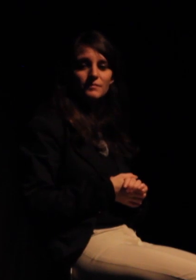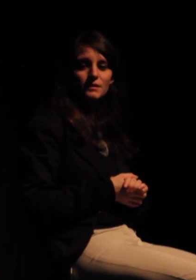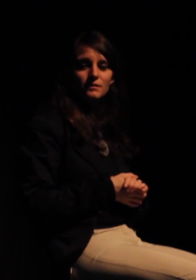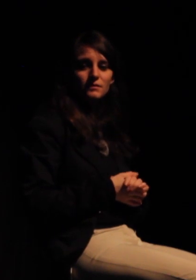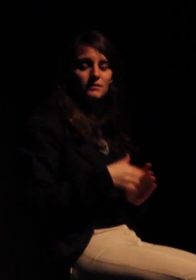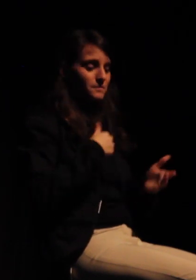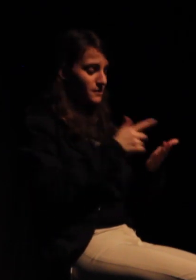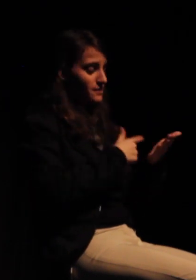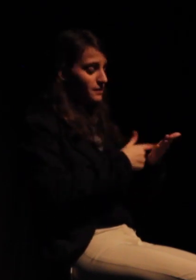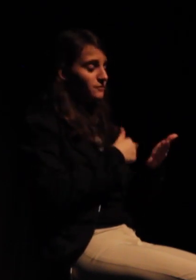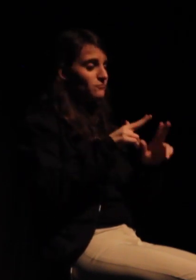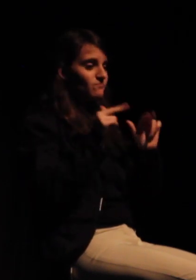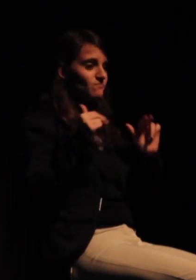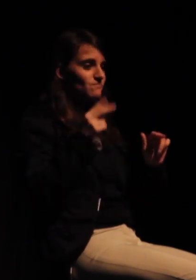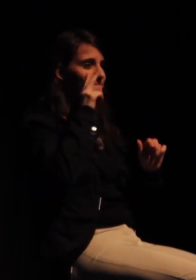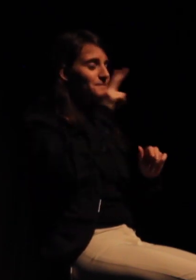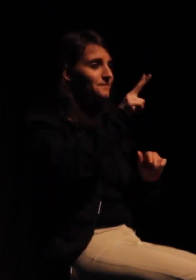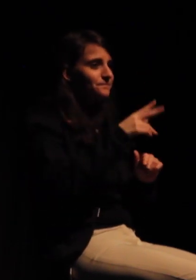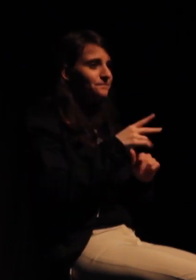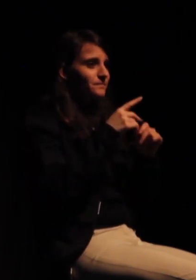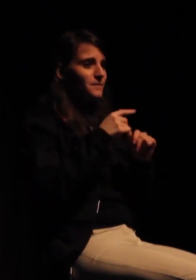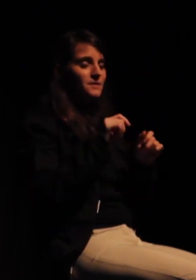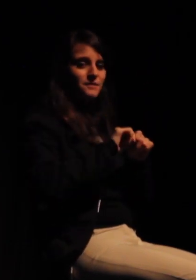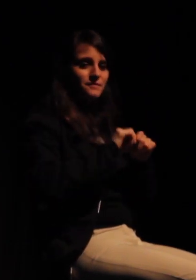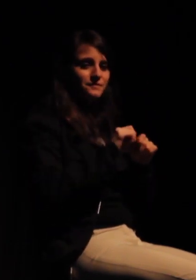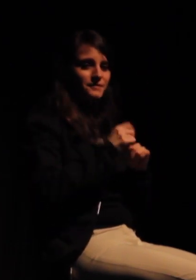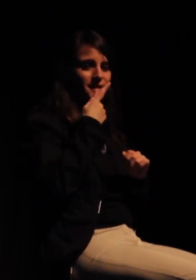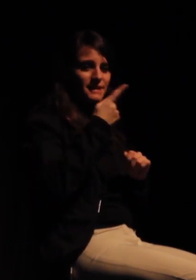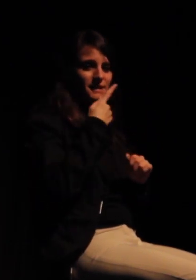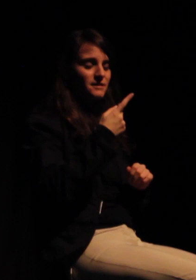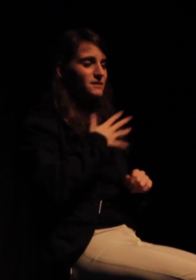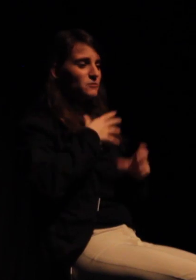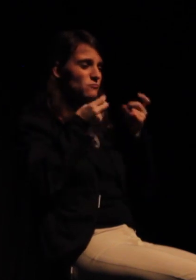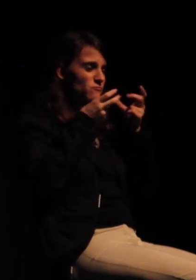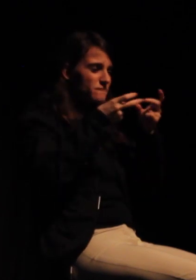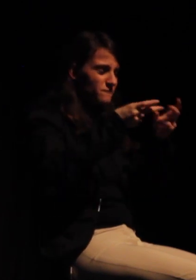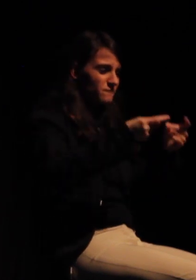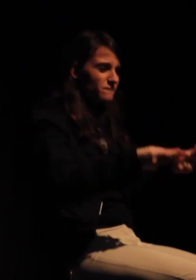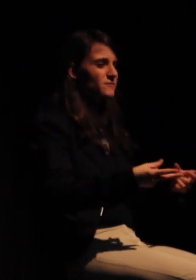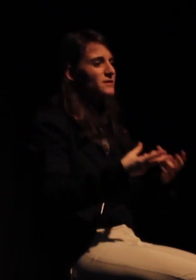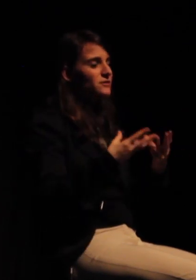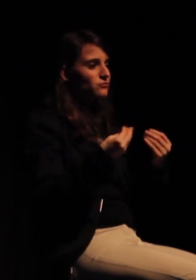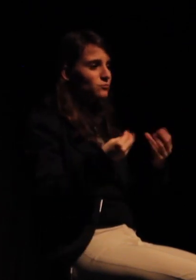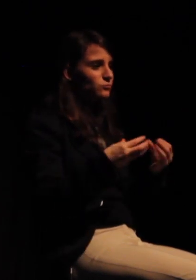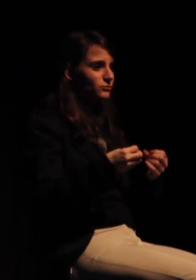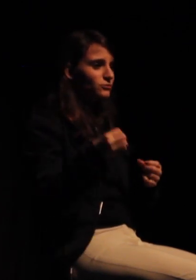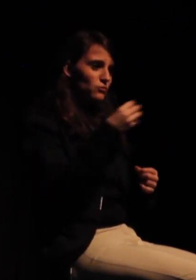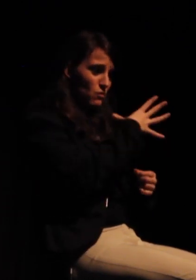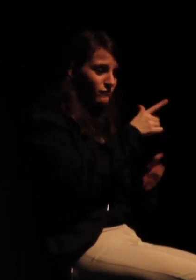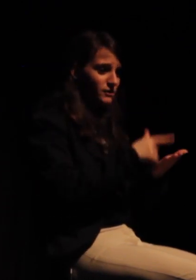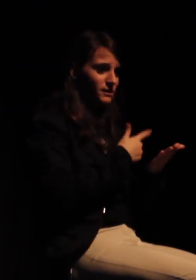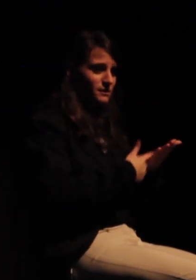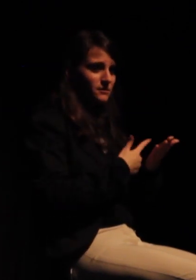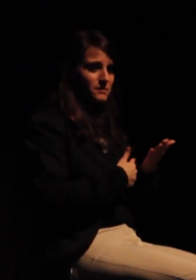Meu livro Não Verás Mais Nenhum parte para que é o meu livro mais vendido e que está mais atual do que nunca, que é o que